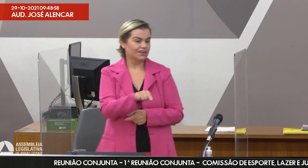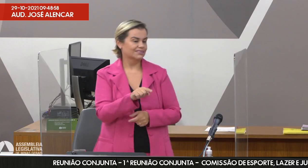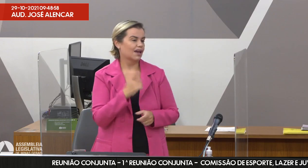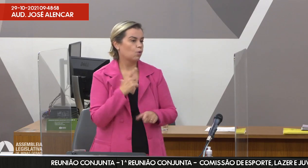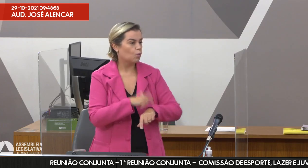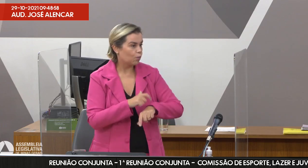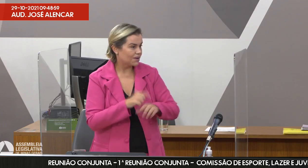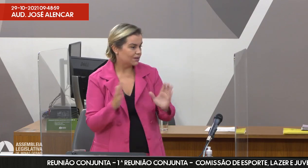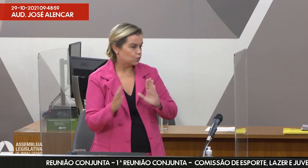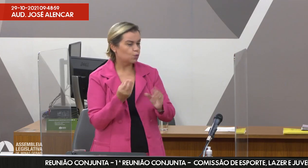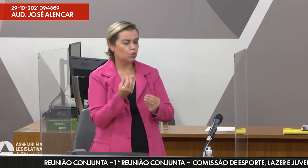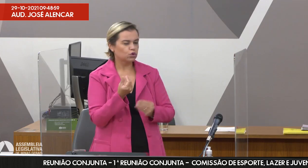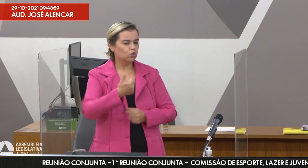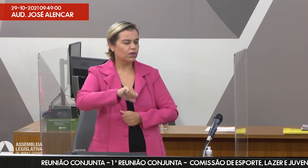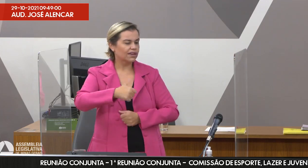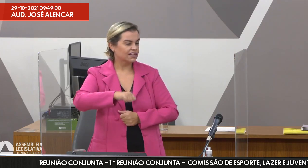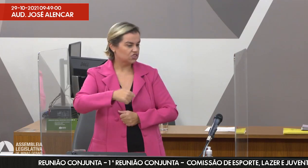deficiência intelectual.